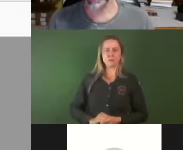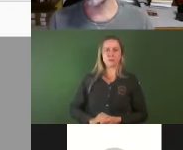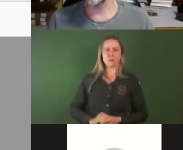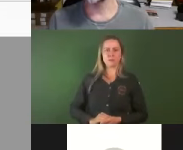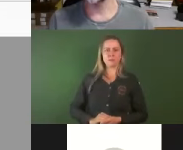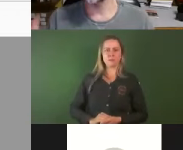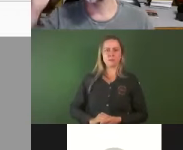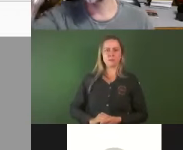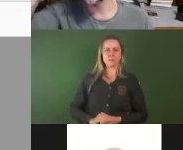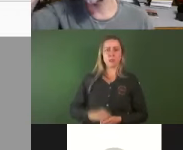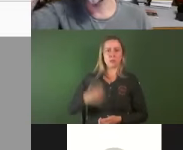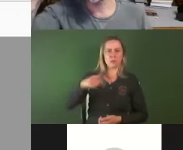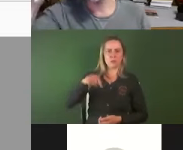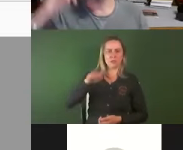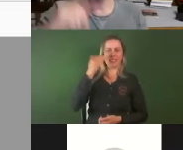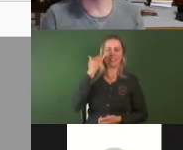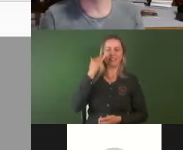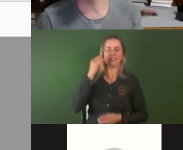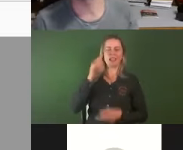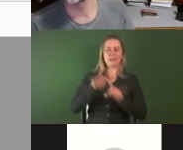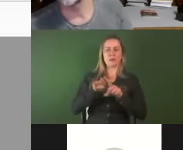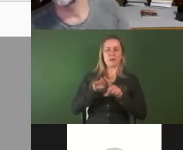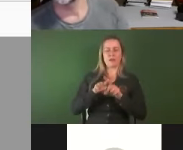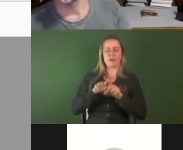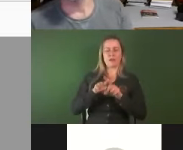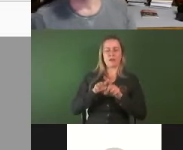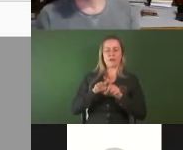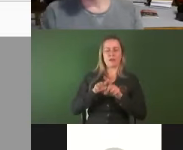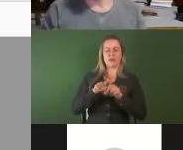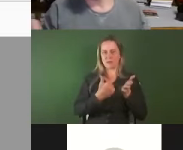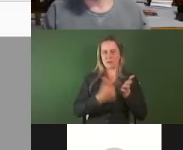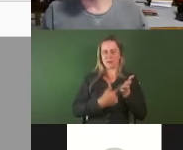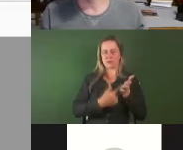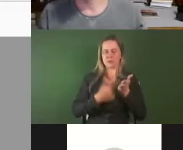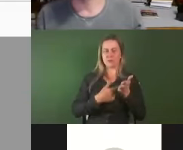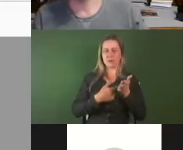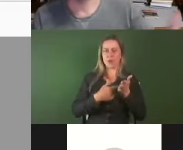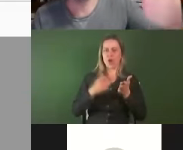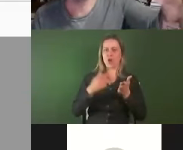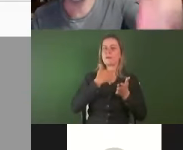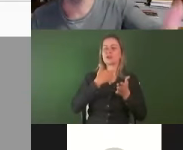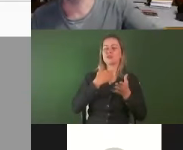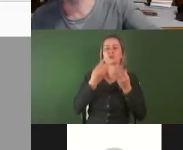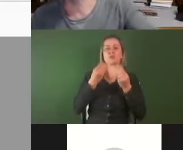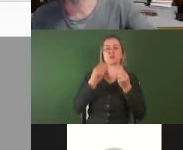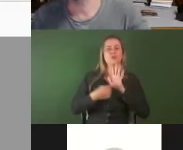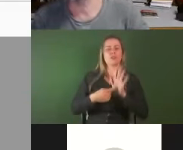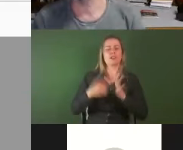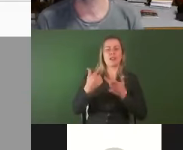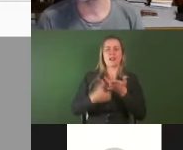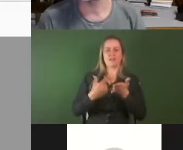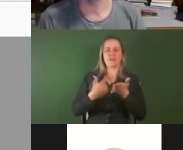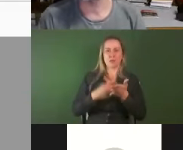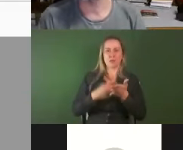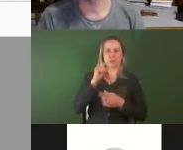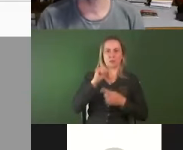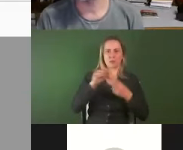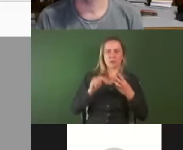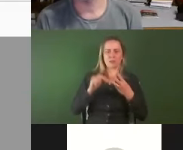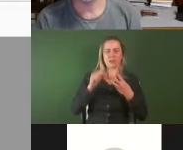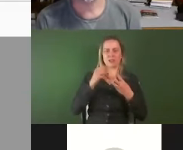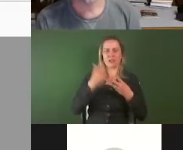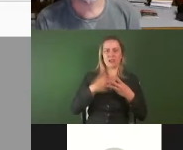para vocês terem uma ideia também, eu vou começar a mostrar o livro. Eu não vou poder mostrar o livro inteiro, porque eu quero mostrar um pouquinho dos 3 livros fundamentais